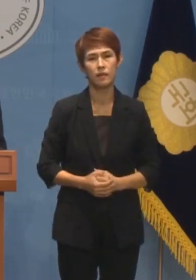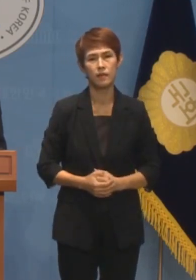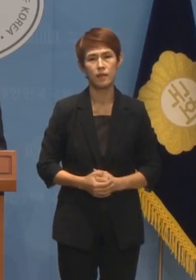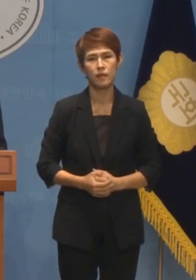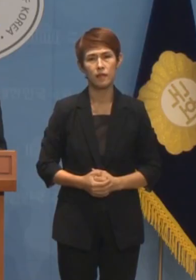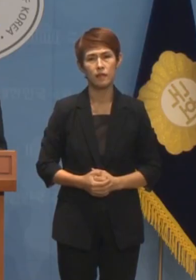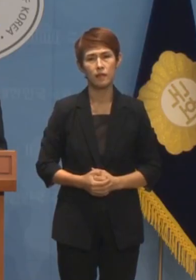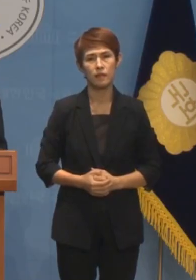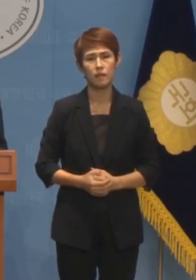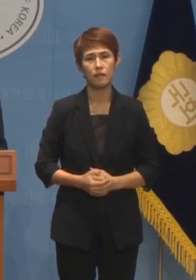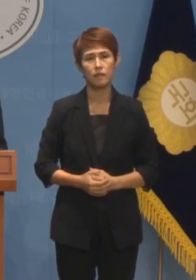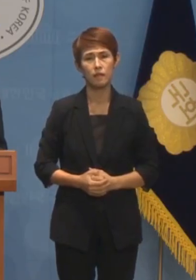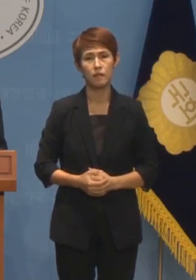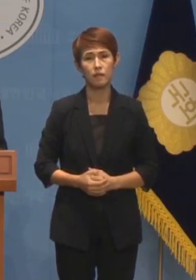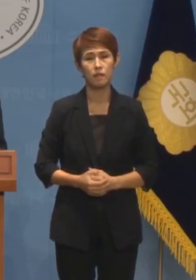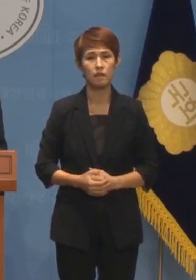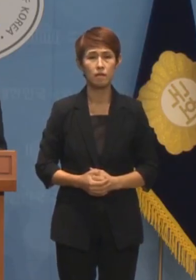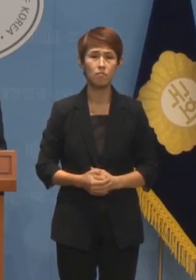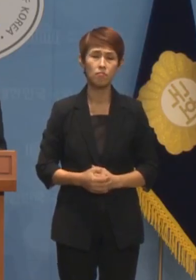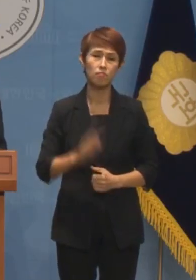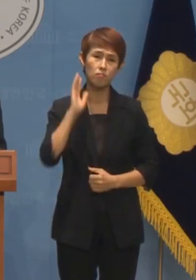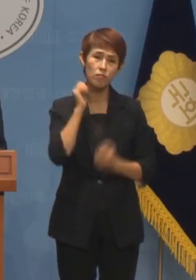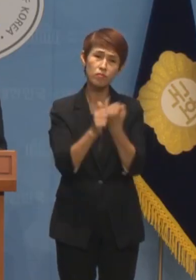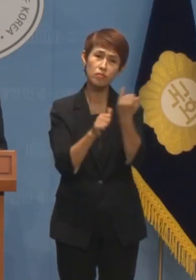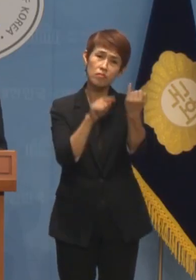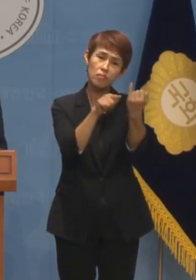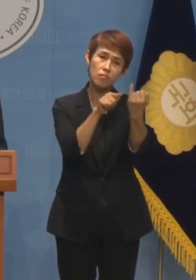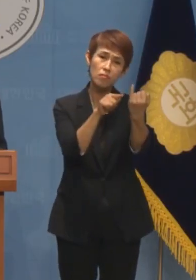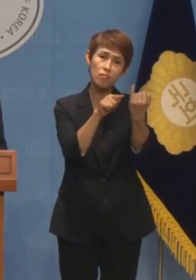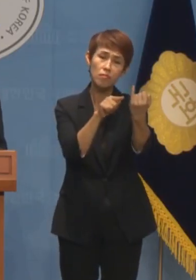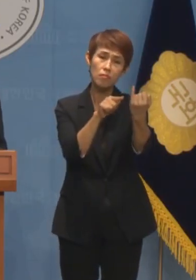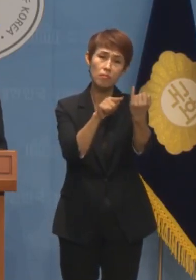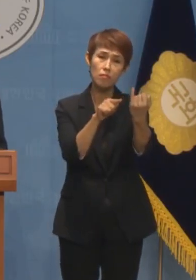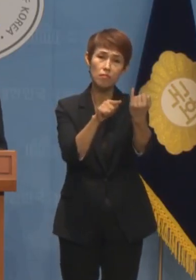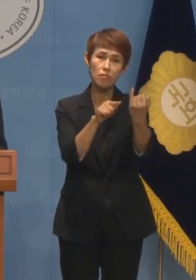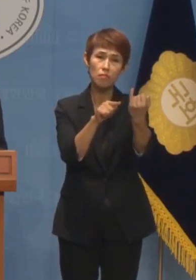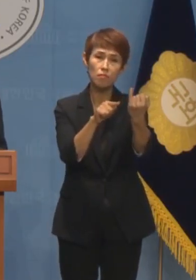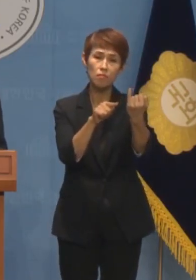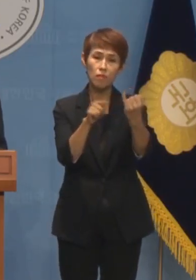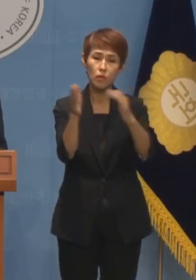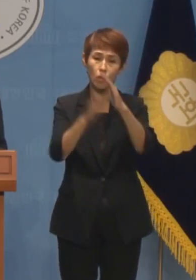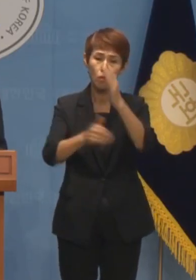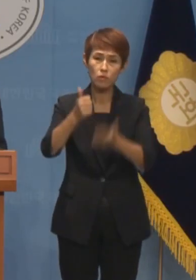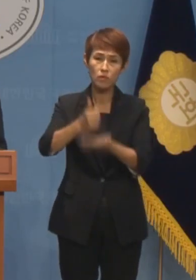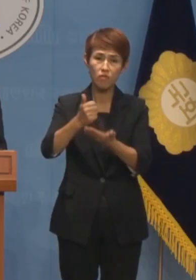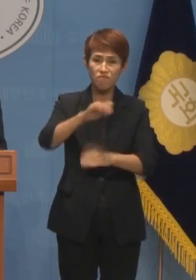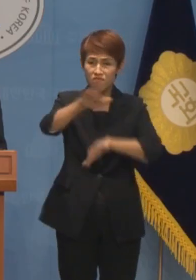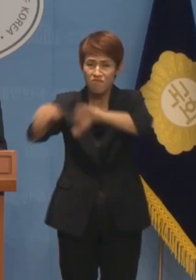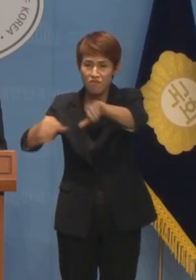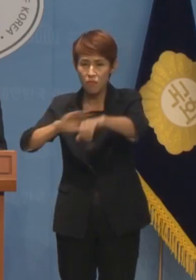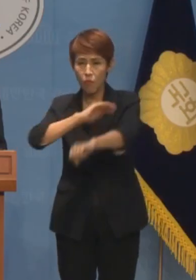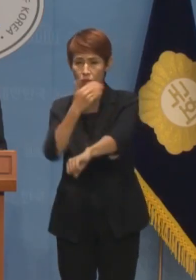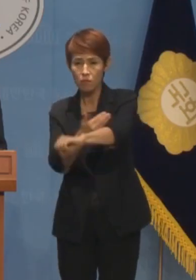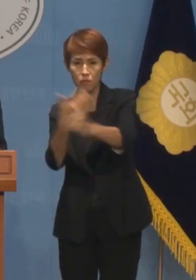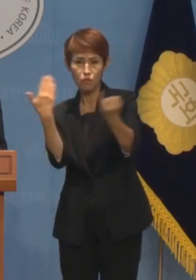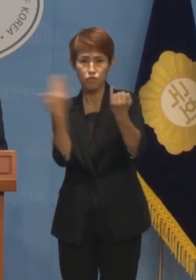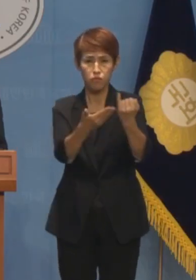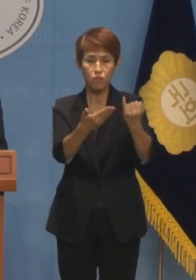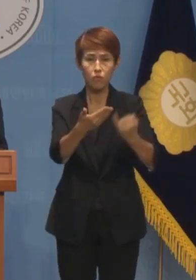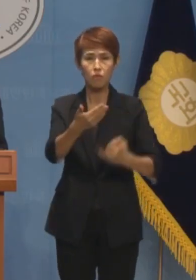도대체 누가 김건희 여사에게 집권당의 공천을 좌지우지할 수 있는